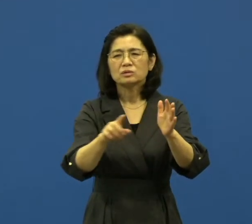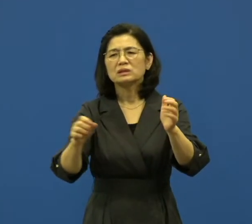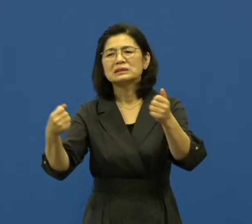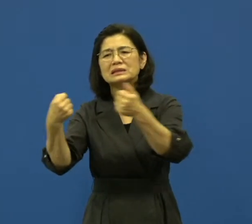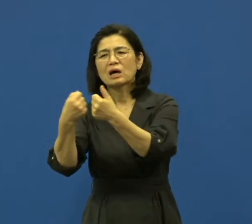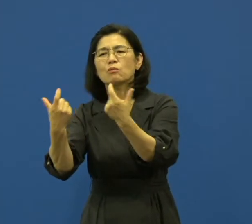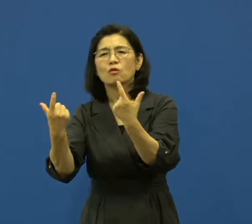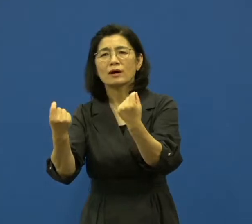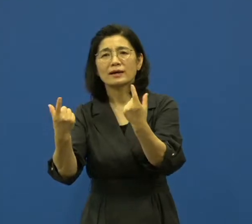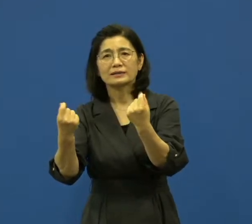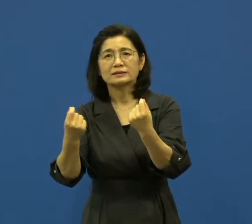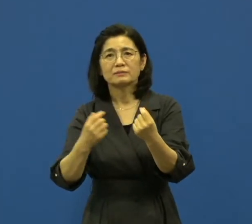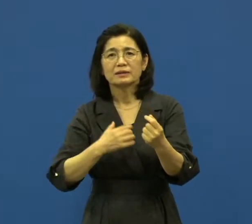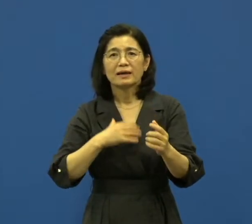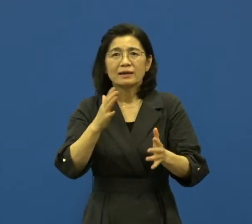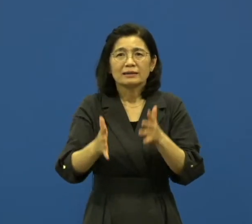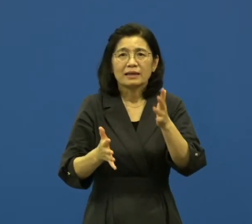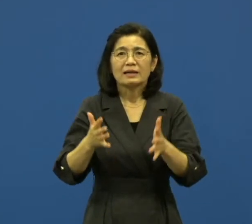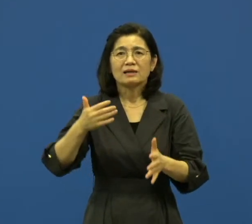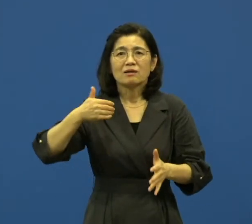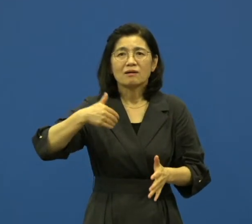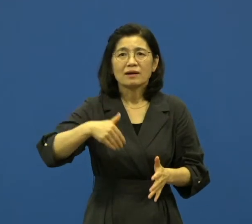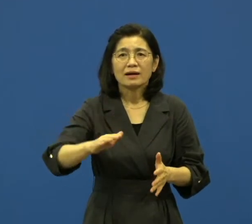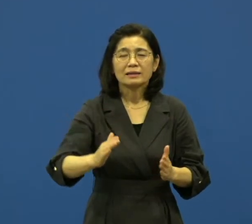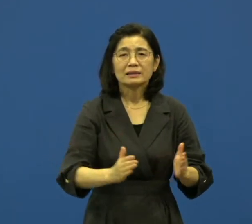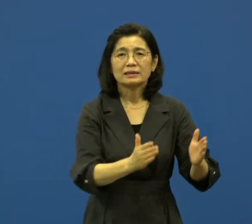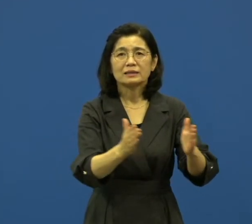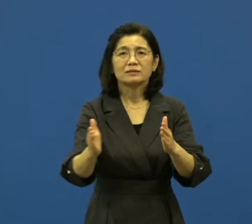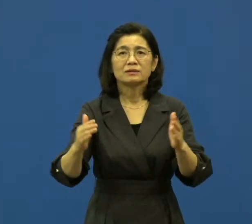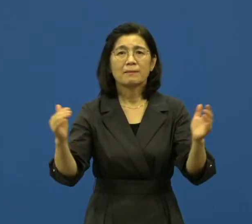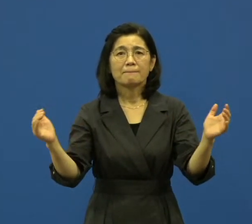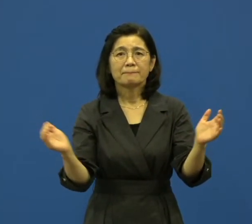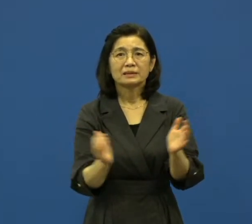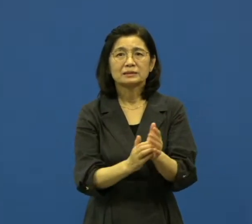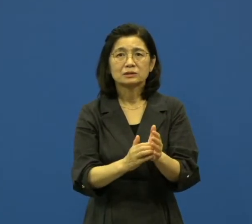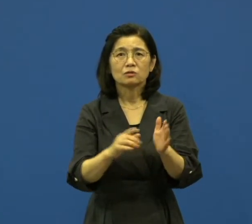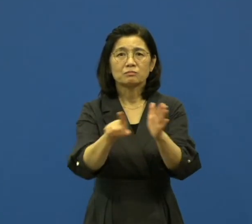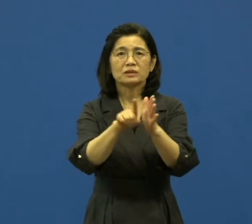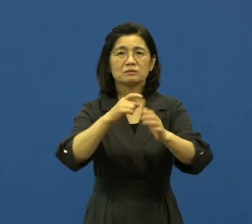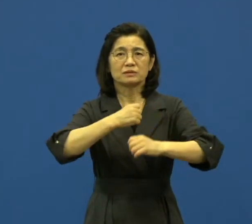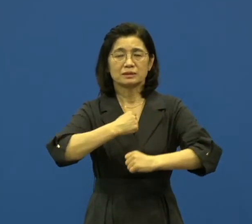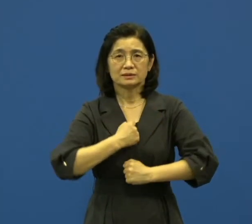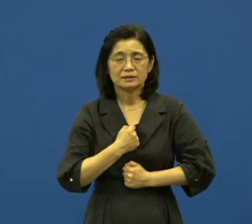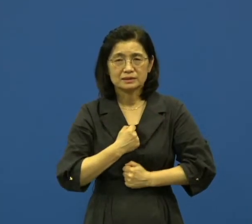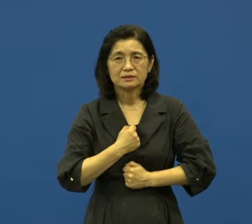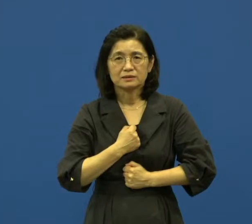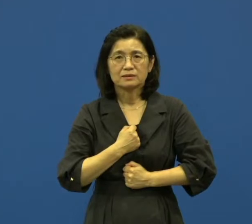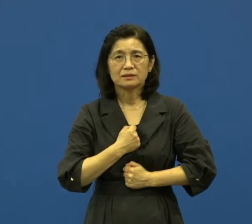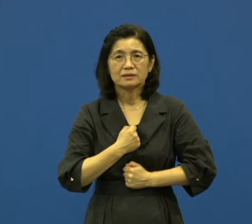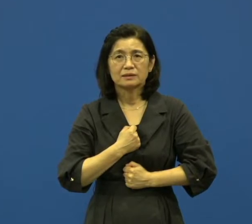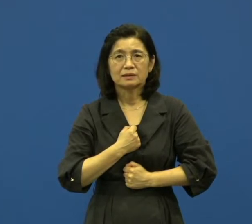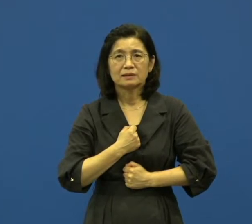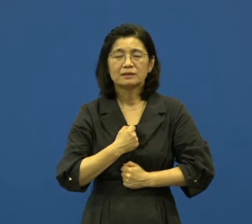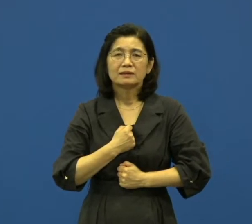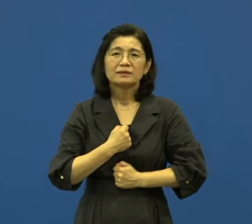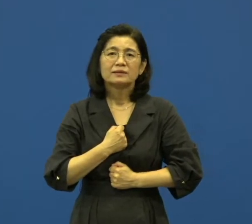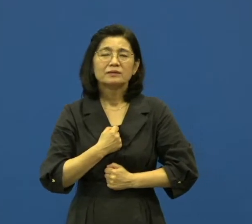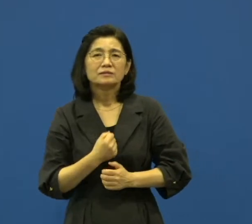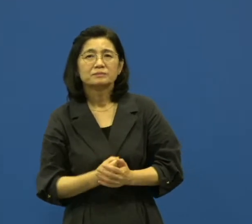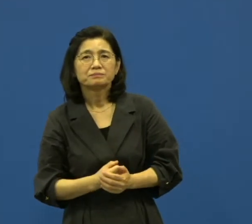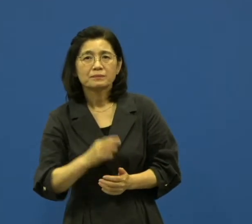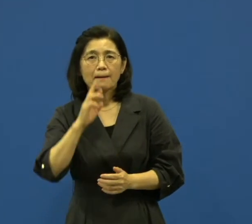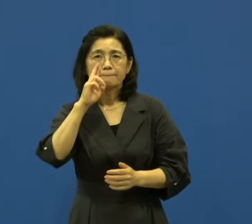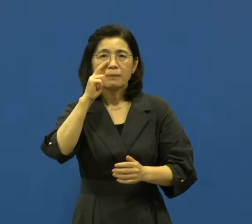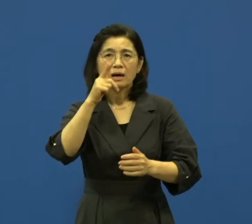그리고 나의 달려갈 길을 마치고 믿음을 지켰으니 그랬어요. 이런 이 마지막 디모데후서의 마지막 그